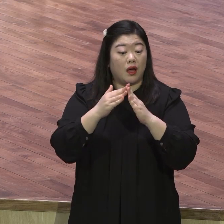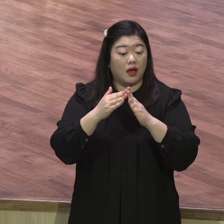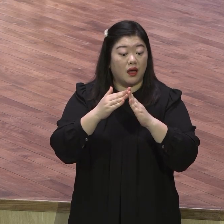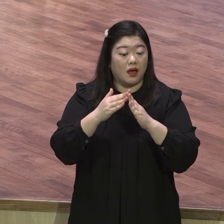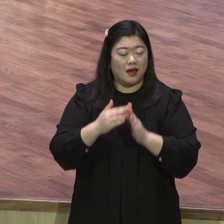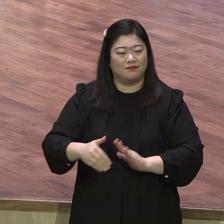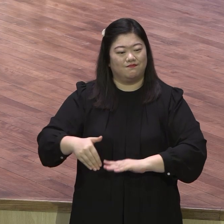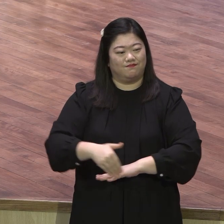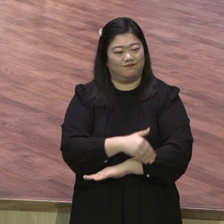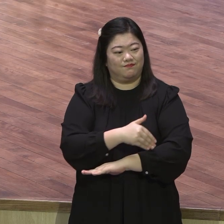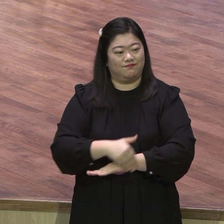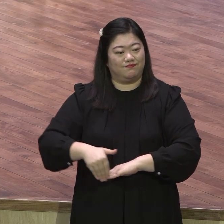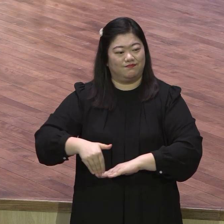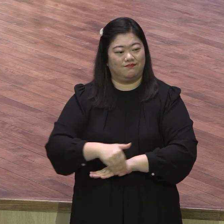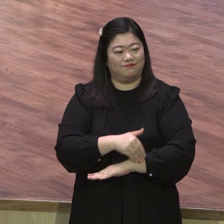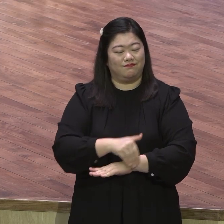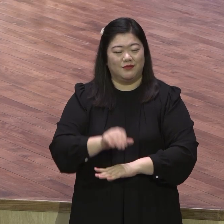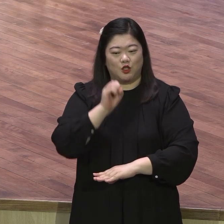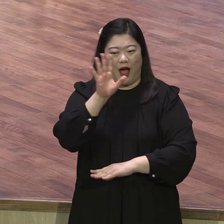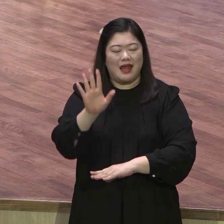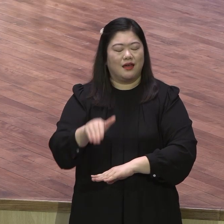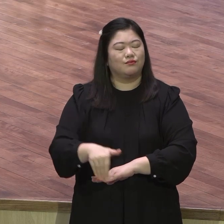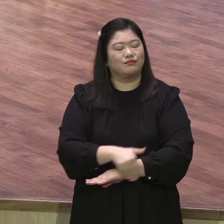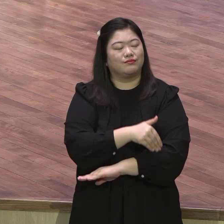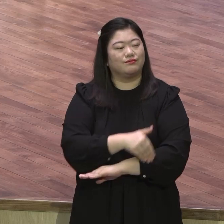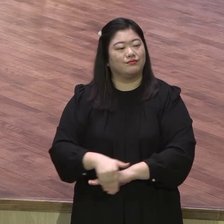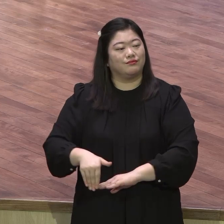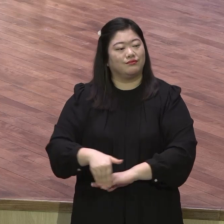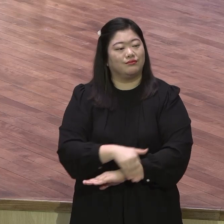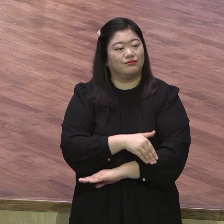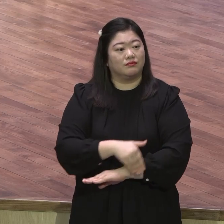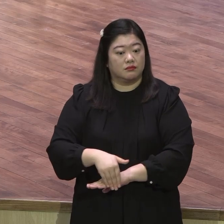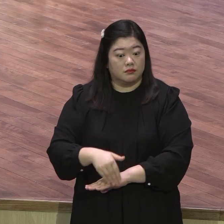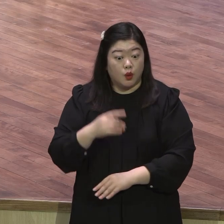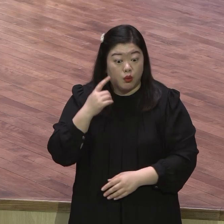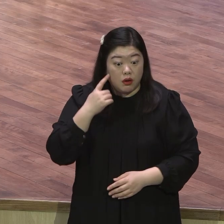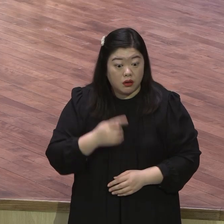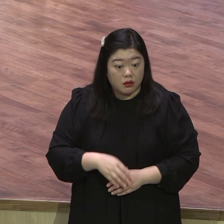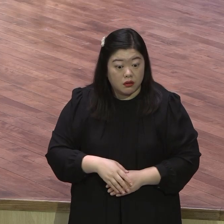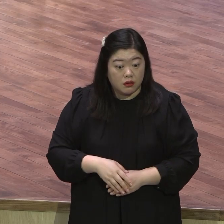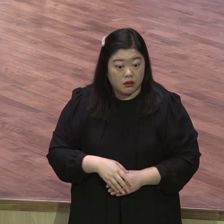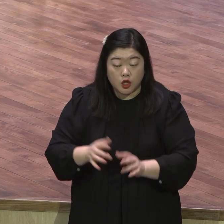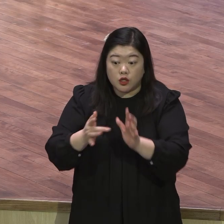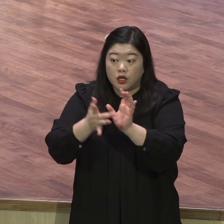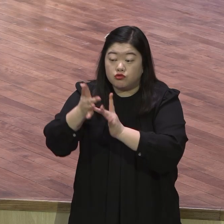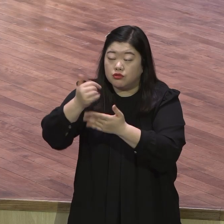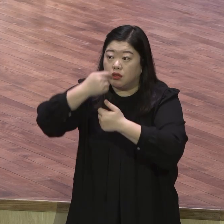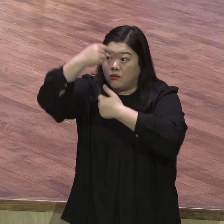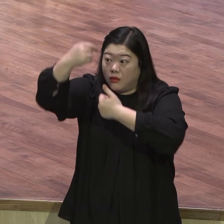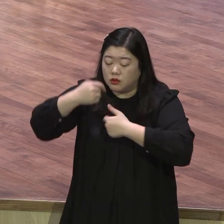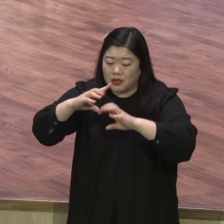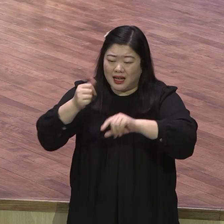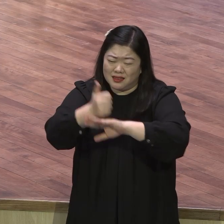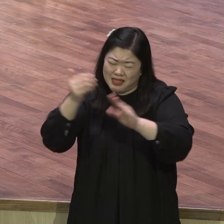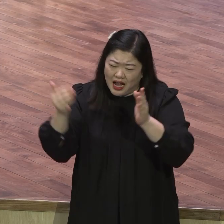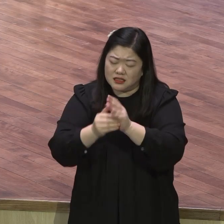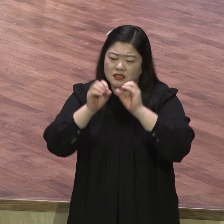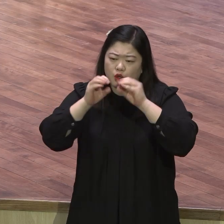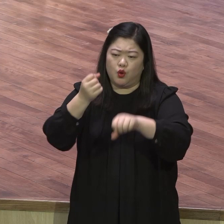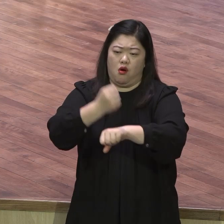예수님께서는 모든 족속으로 땅 끝까지 만민에게 복음을 증가하라고 명령하셨는데 그게 정상이냐고요. 그게 멋있어